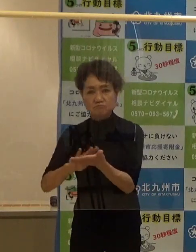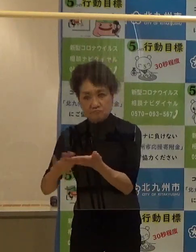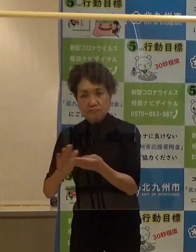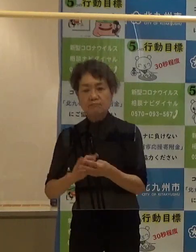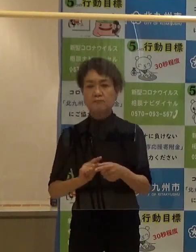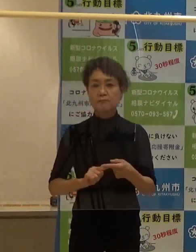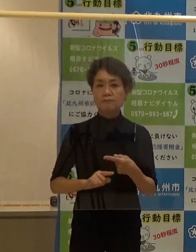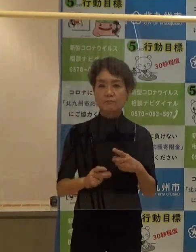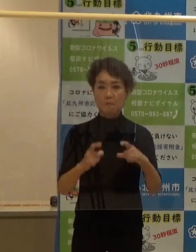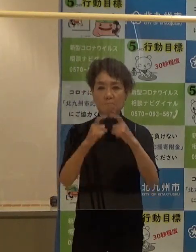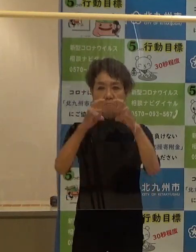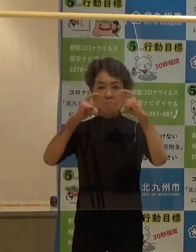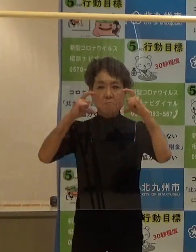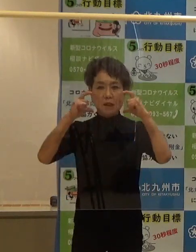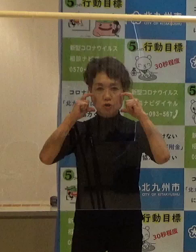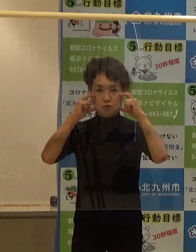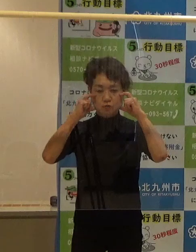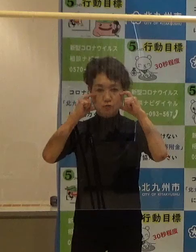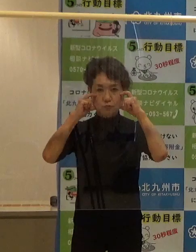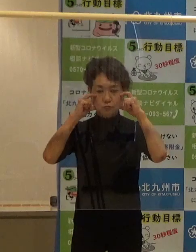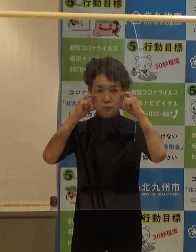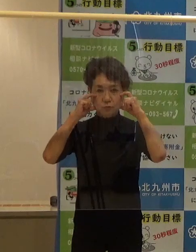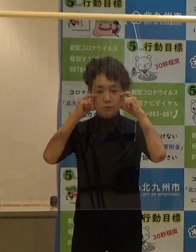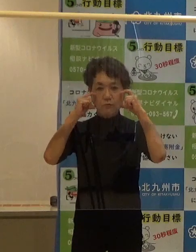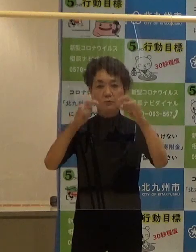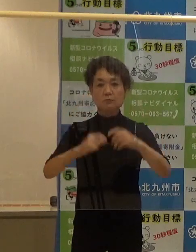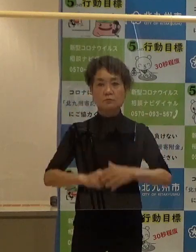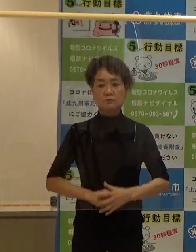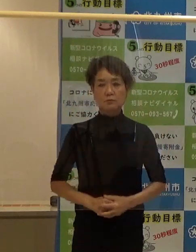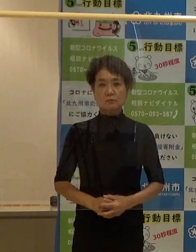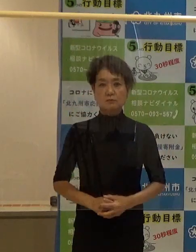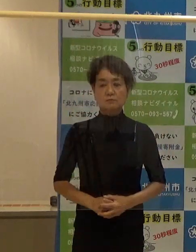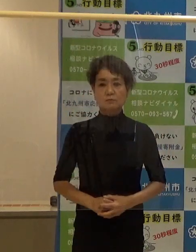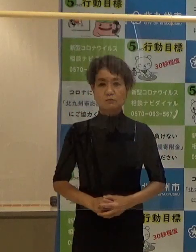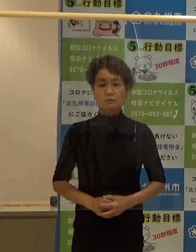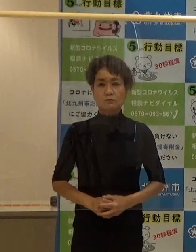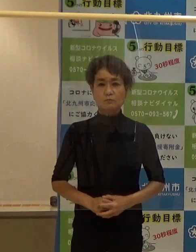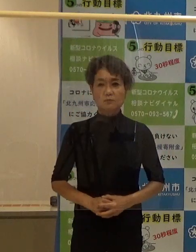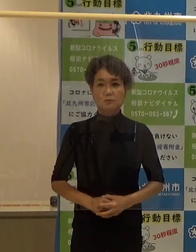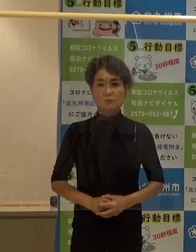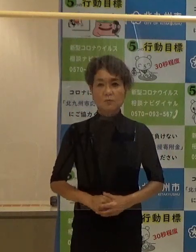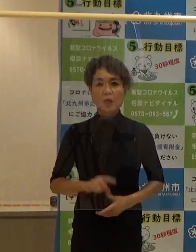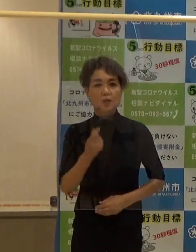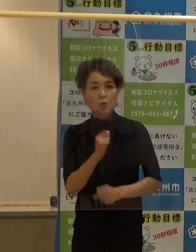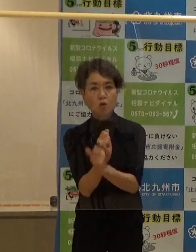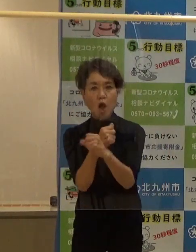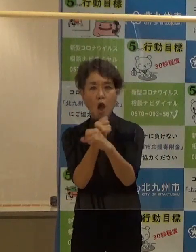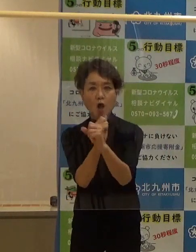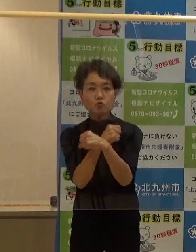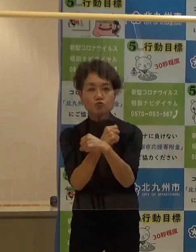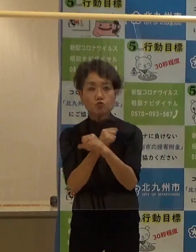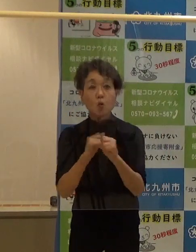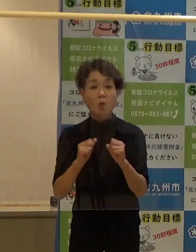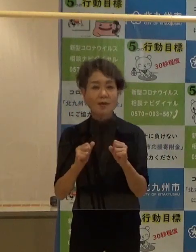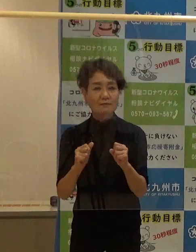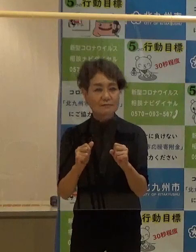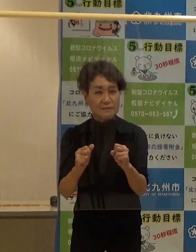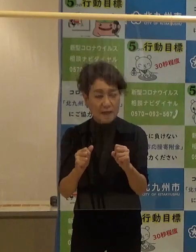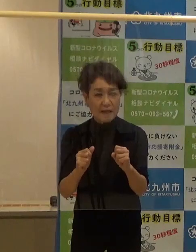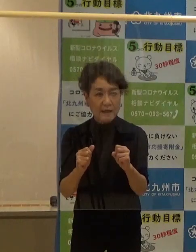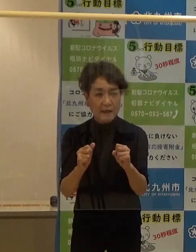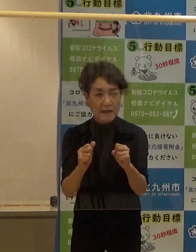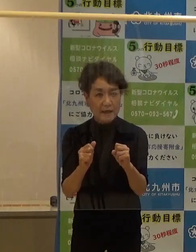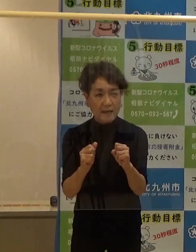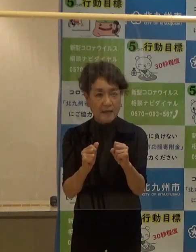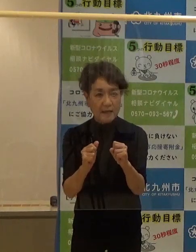めマスクの着用でありますとか、さまざまな工夫をしてコロナ対策